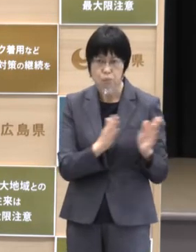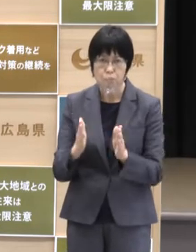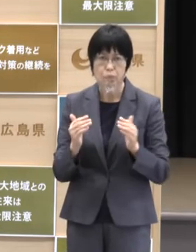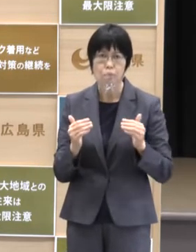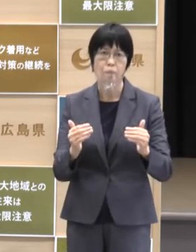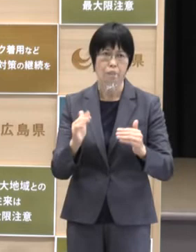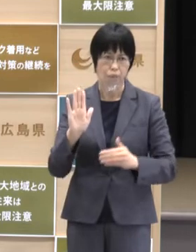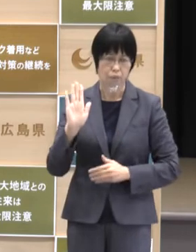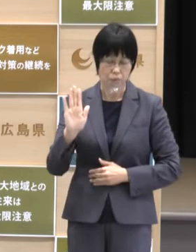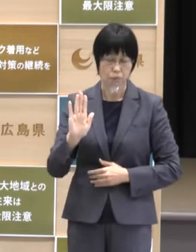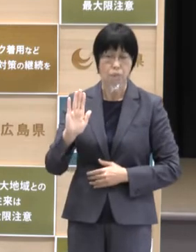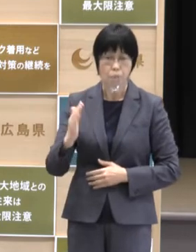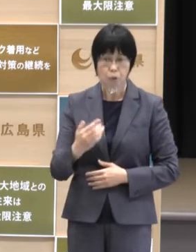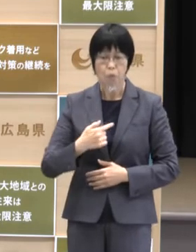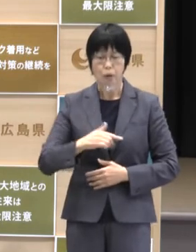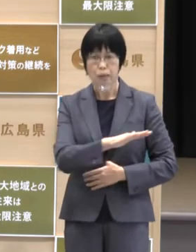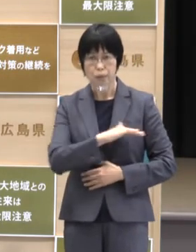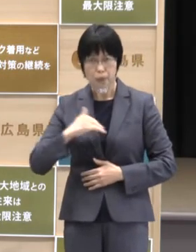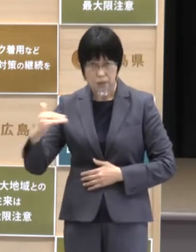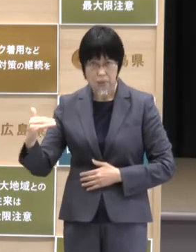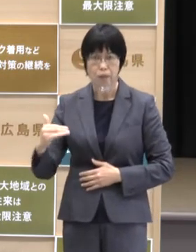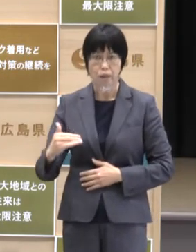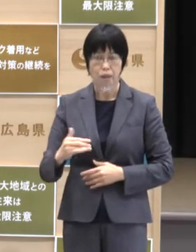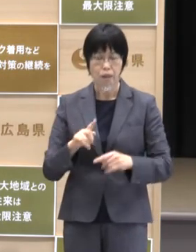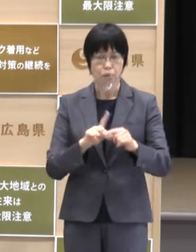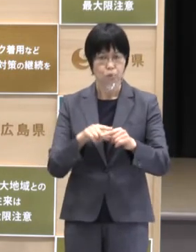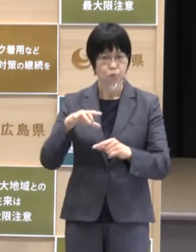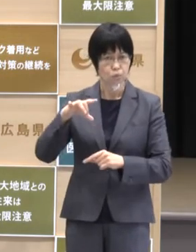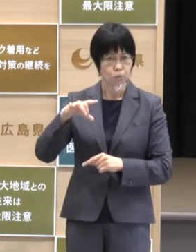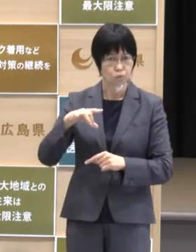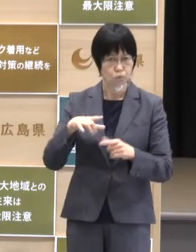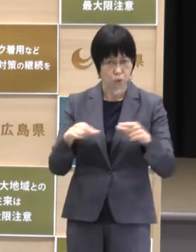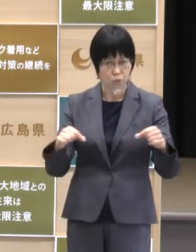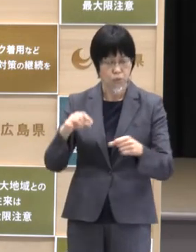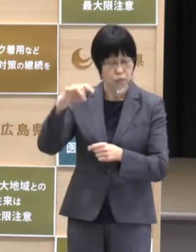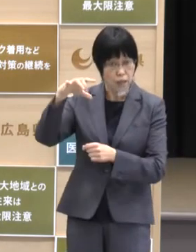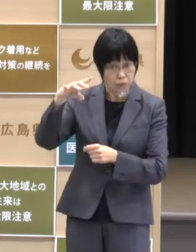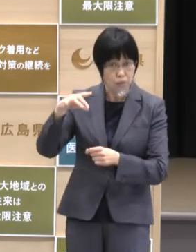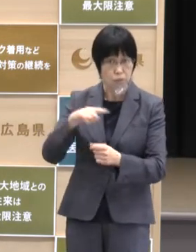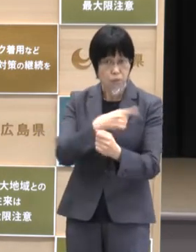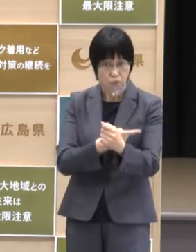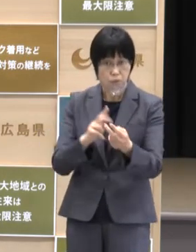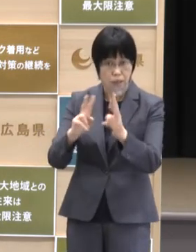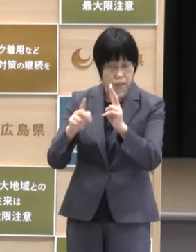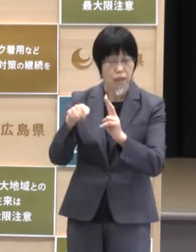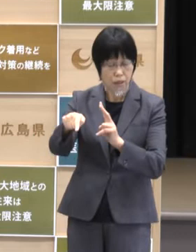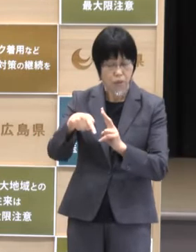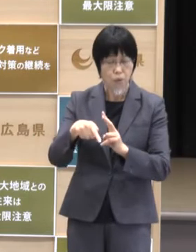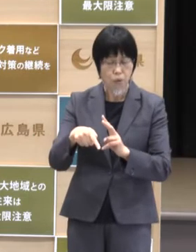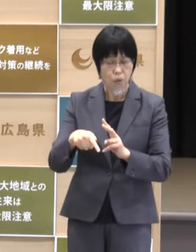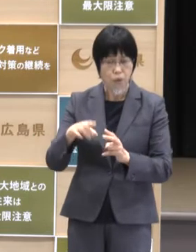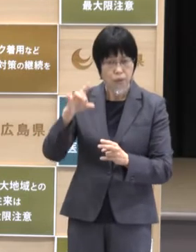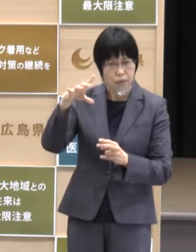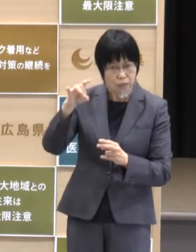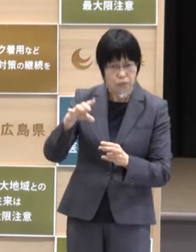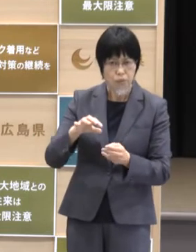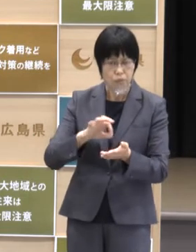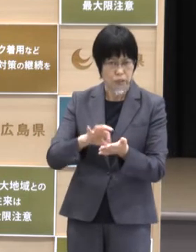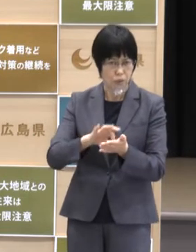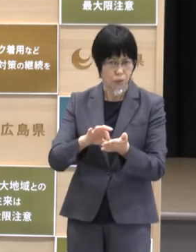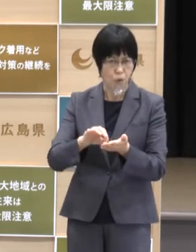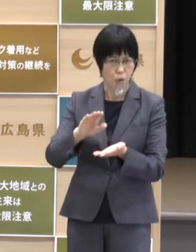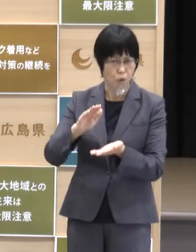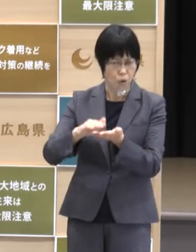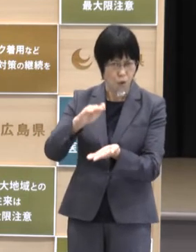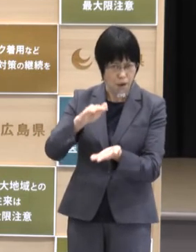ので、我々はですね、中国電力の中でやはり、電力使用量の多いところでもあり